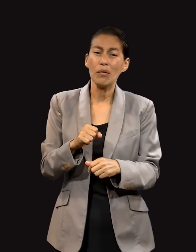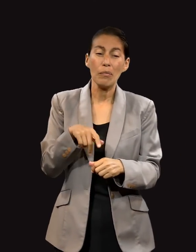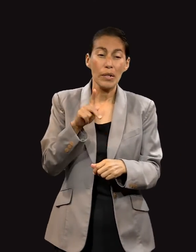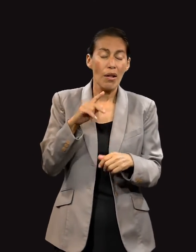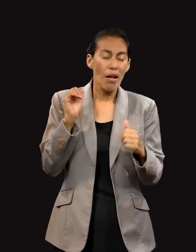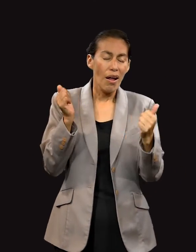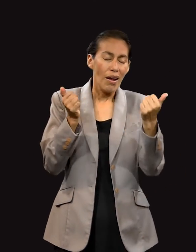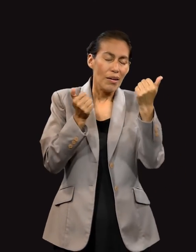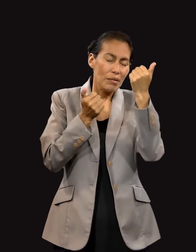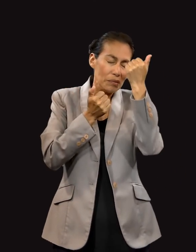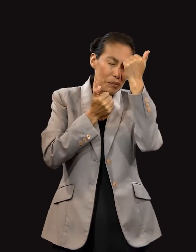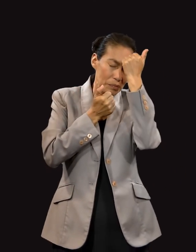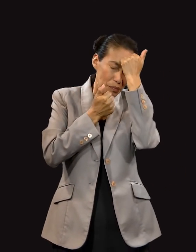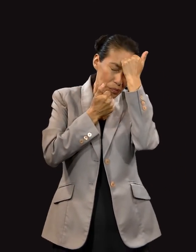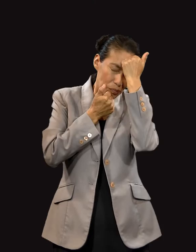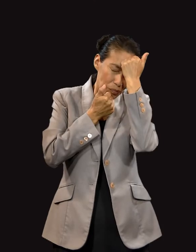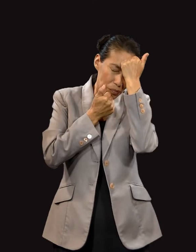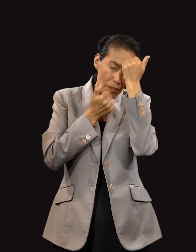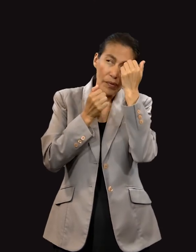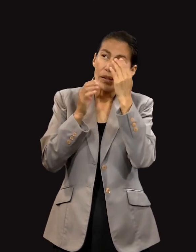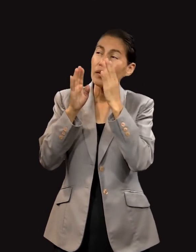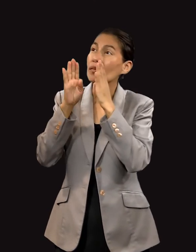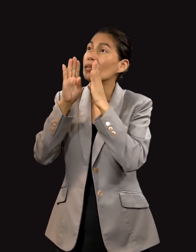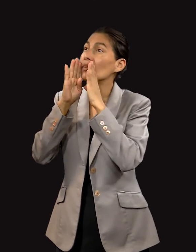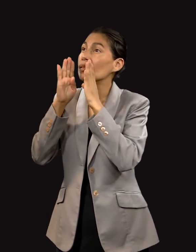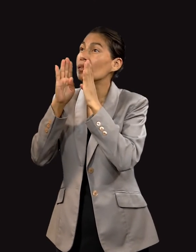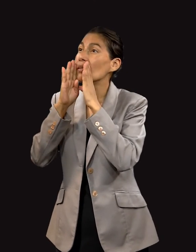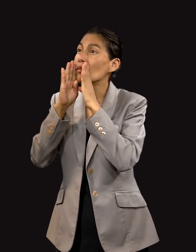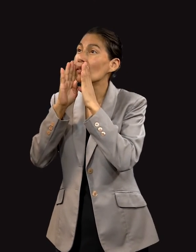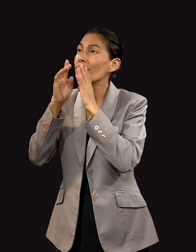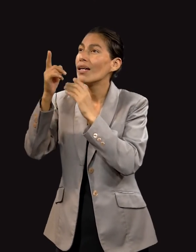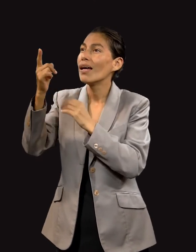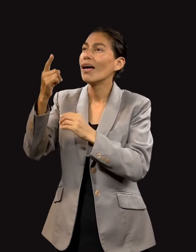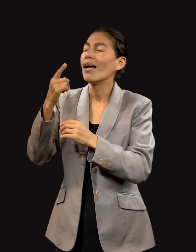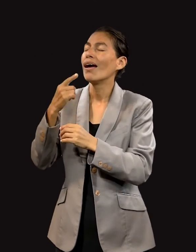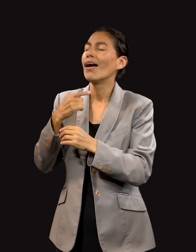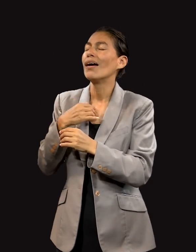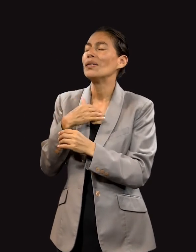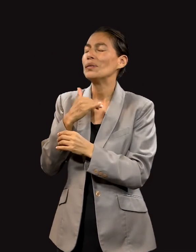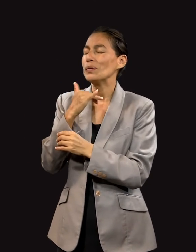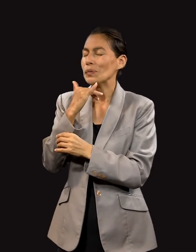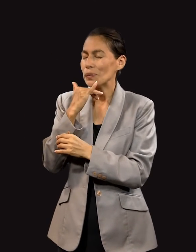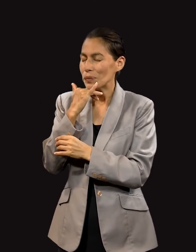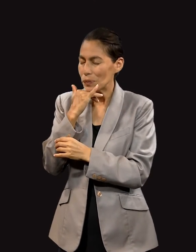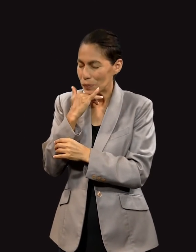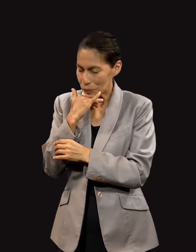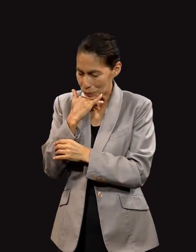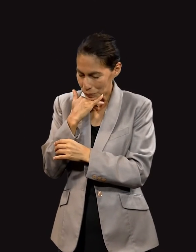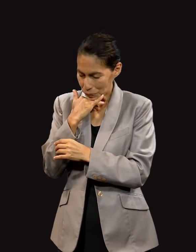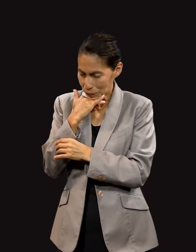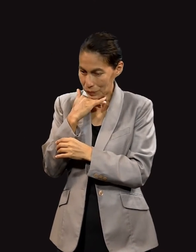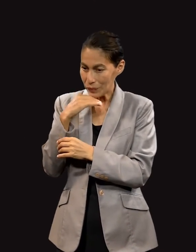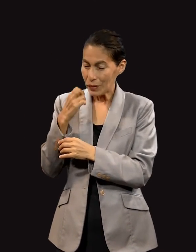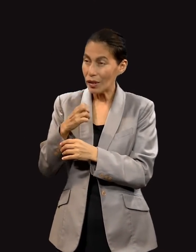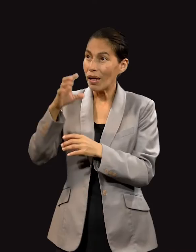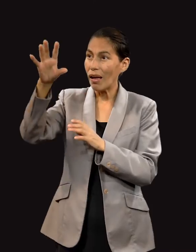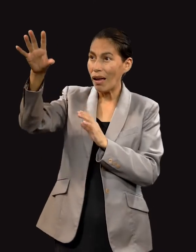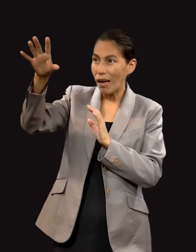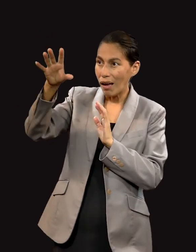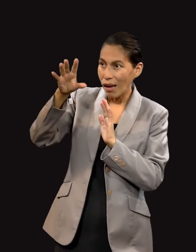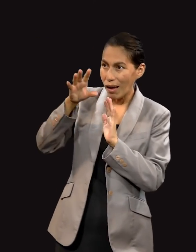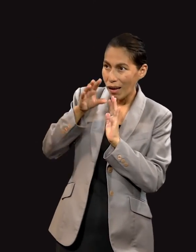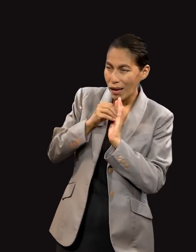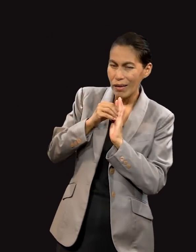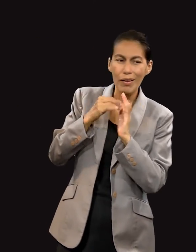nos perdona porque ya dio su sangre. Y debemos tener ya la capacidad del amor de Dios para